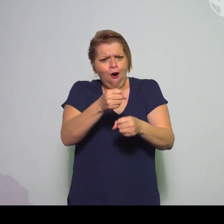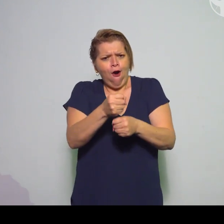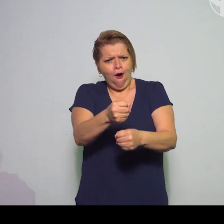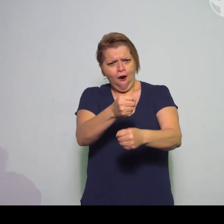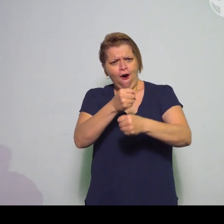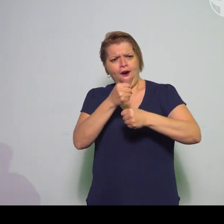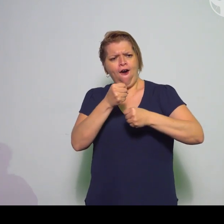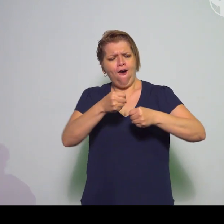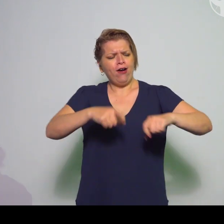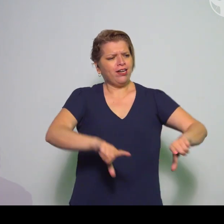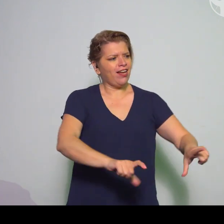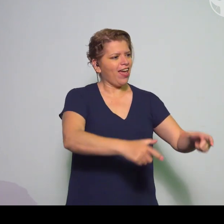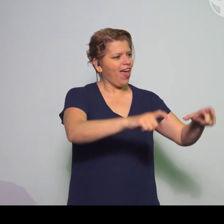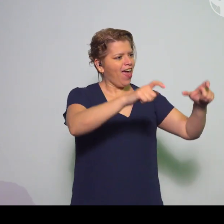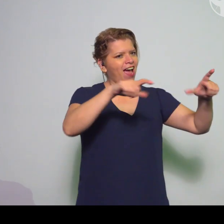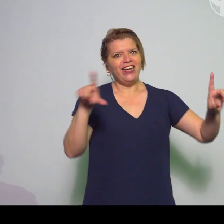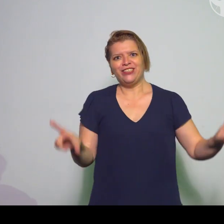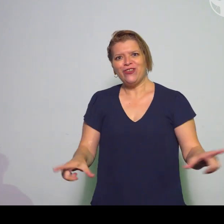sostienes toda tu